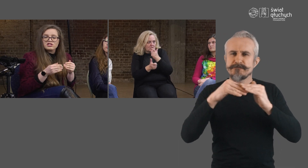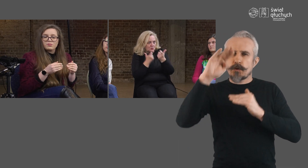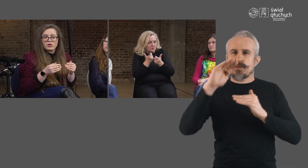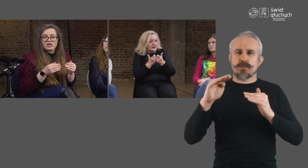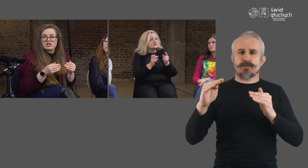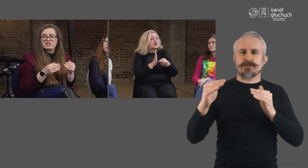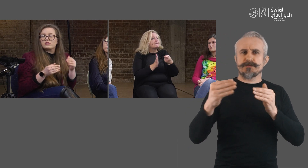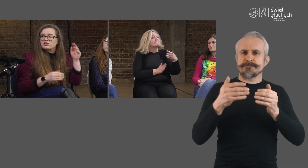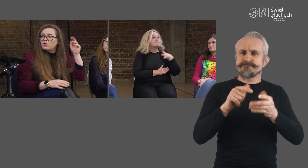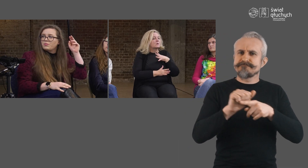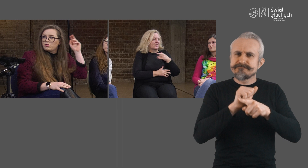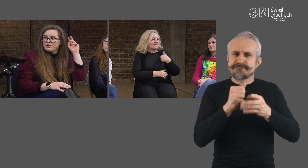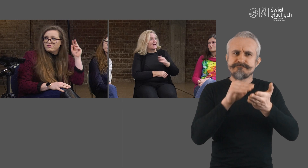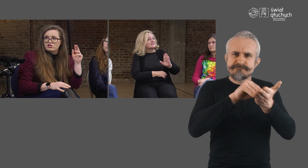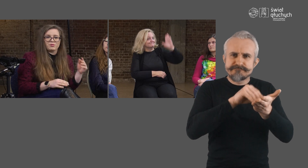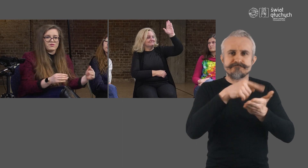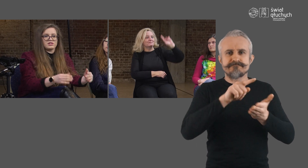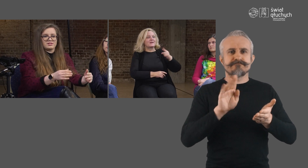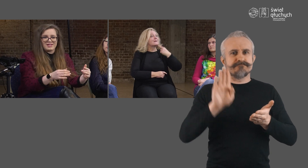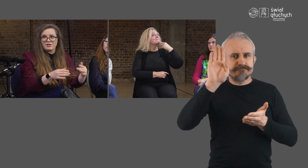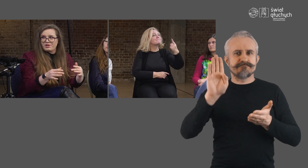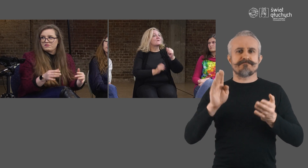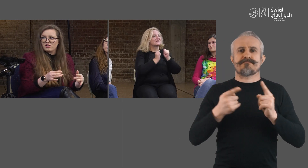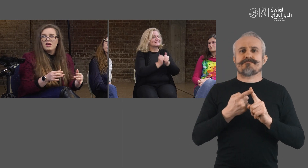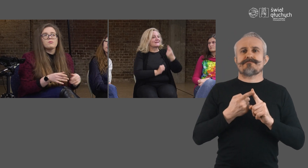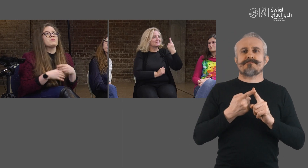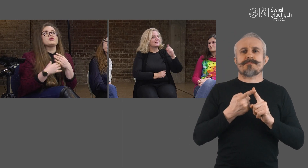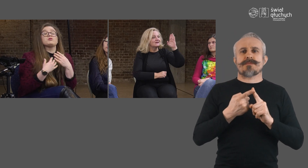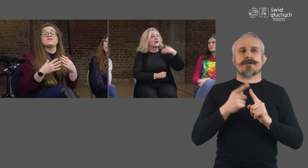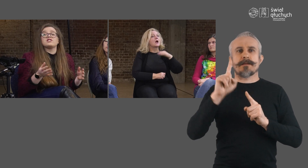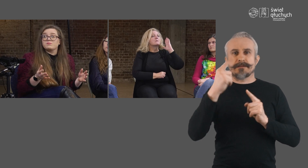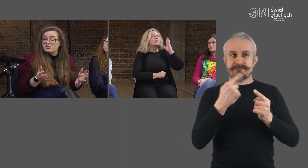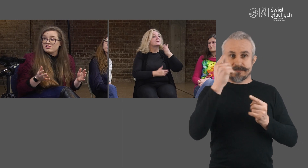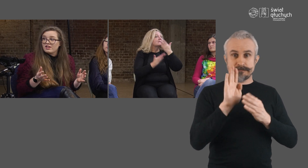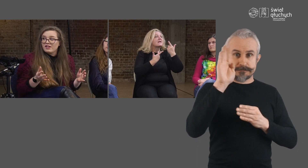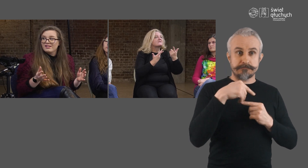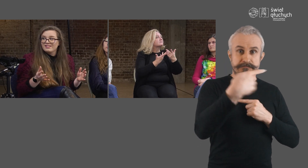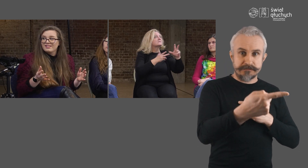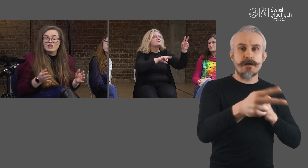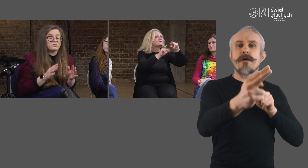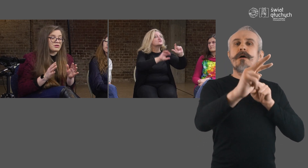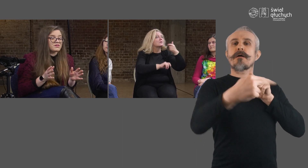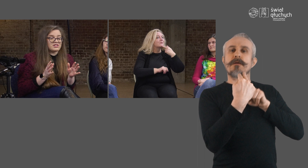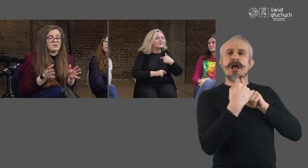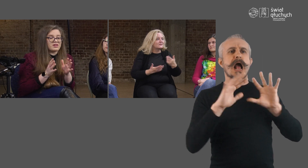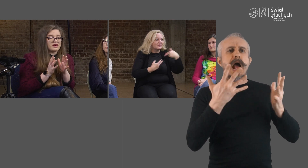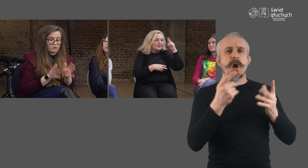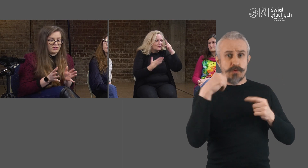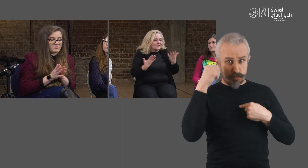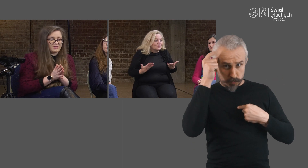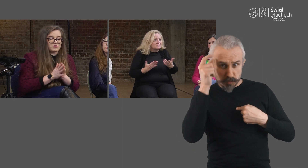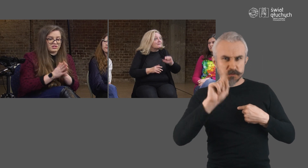to najczęściej było tak, że ja się zgłaszałam jako pierwsza, żeby powiedzieć zadanie pierwsze, bo ja potem już nie wiedziałam, co się dzieje. Ja już potem nie wiedziałam,